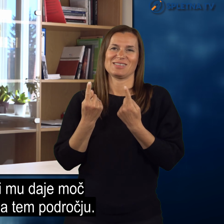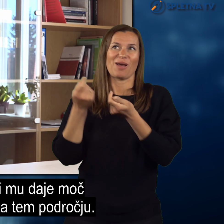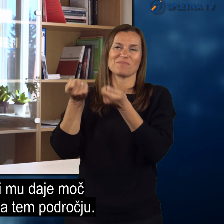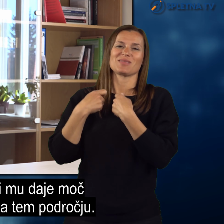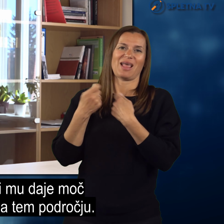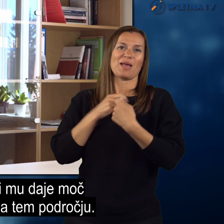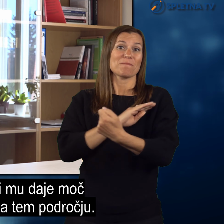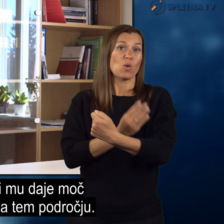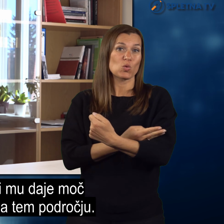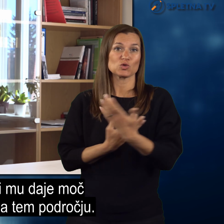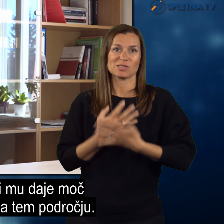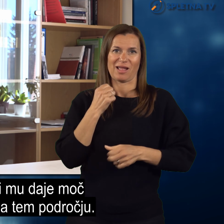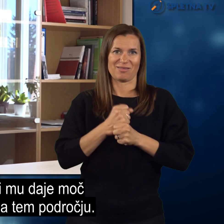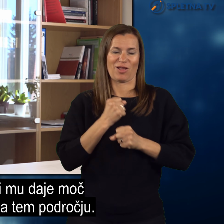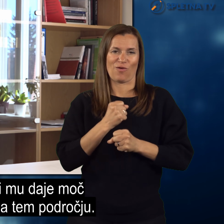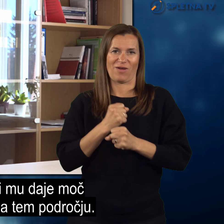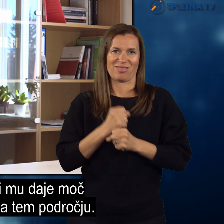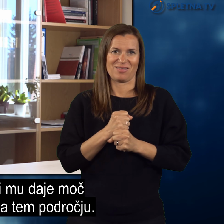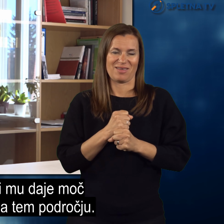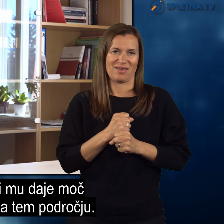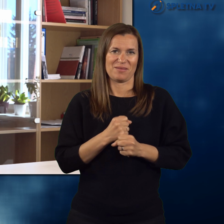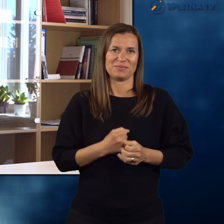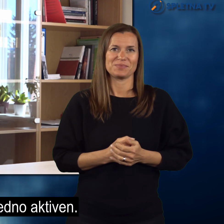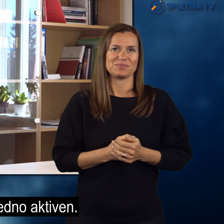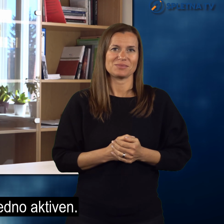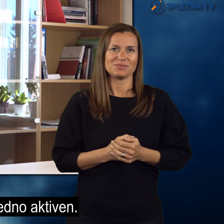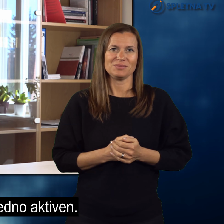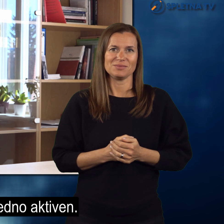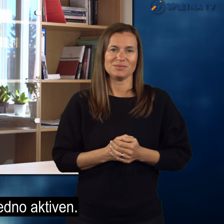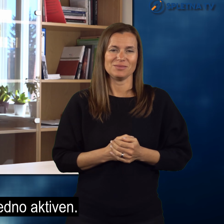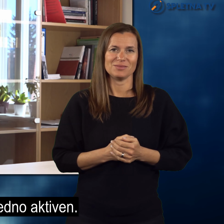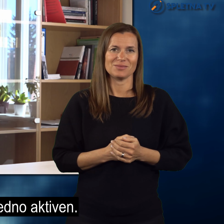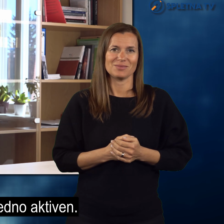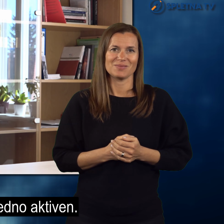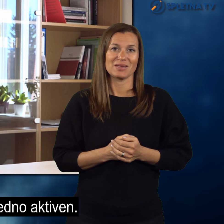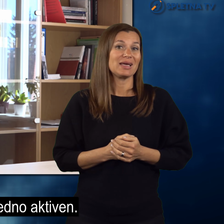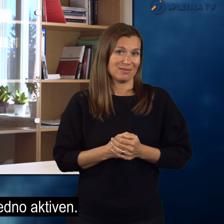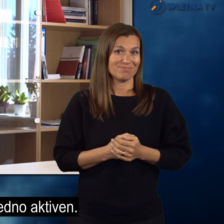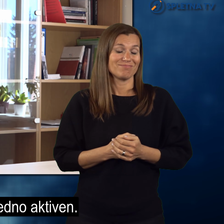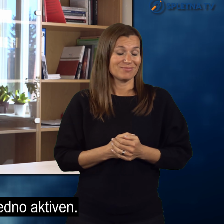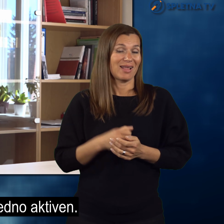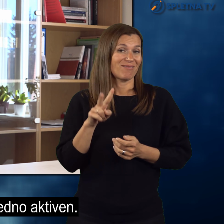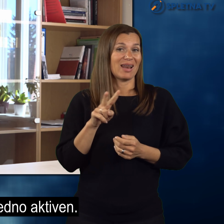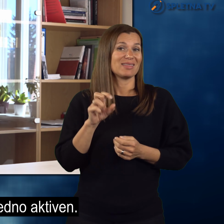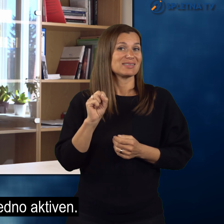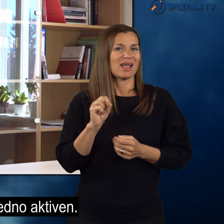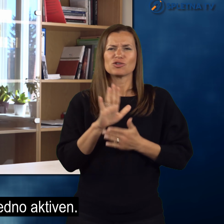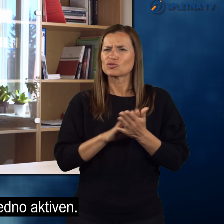ki mu daje moč za delovanje na tem področju. In res je izredno